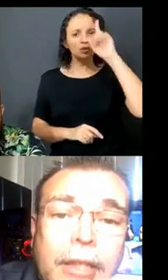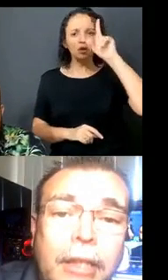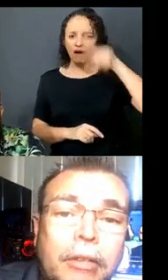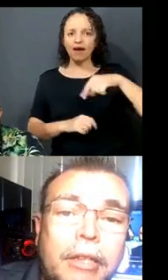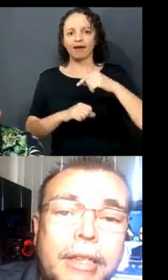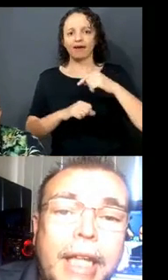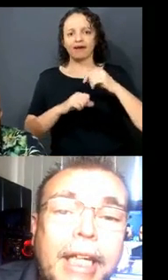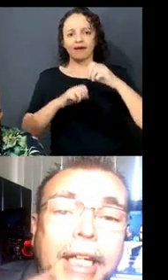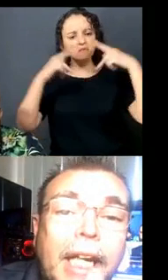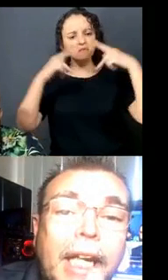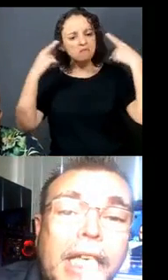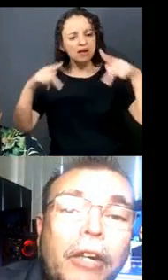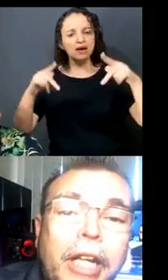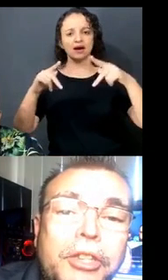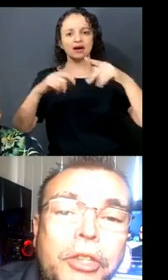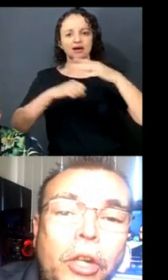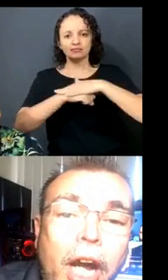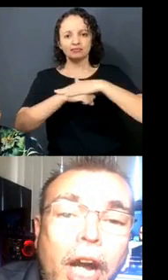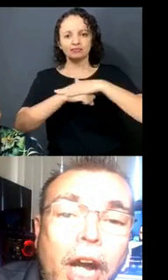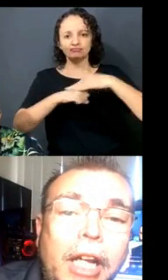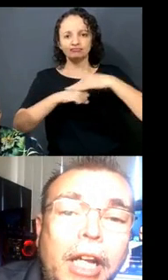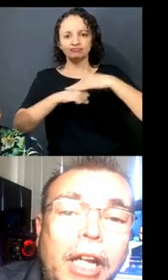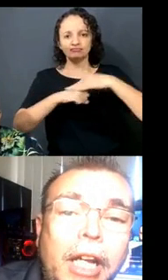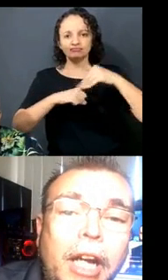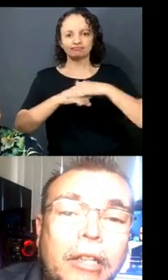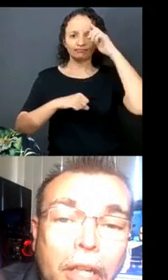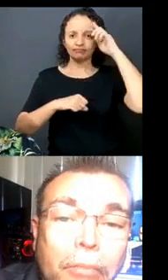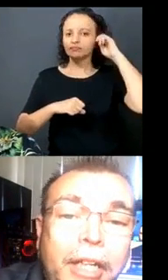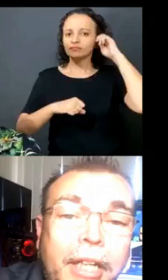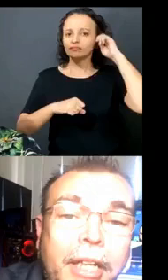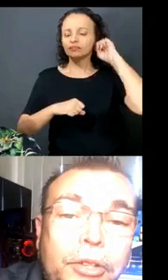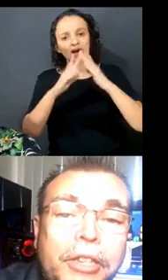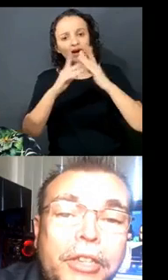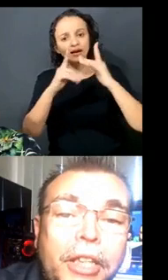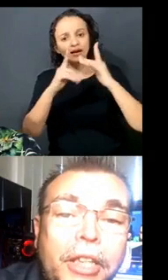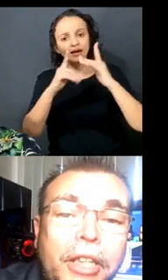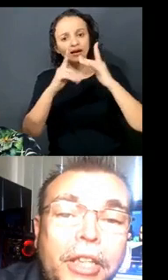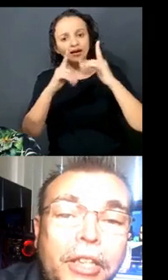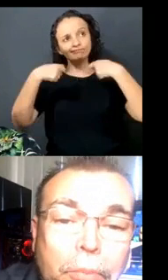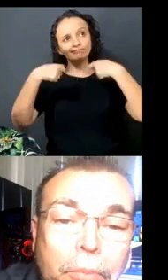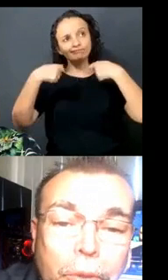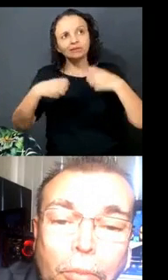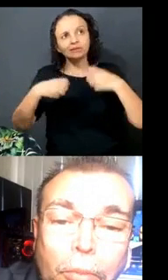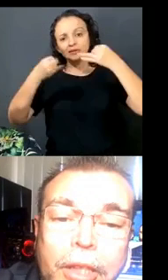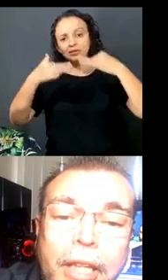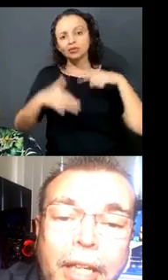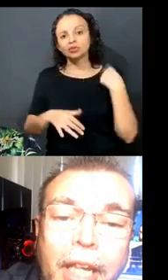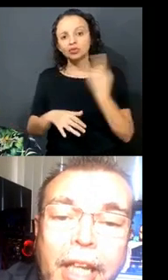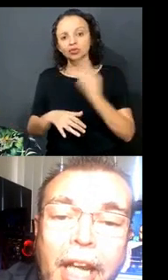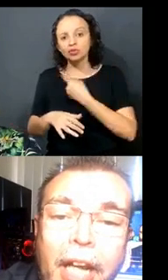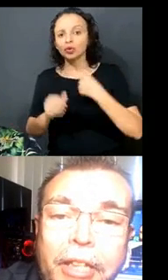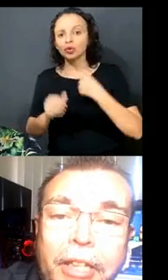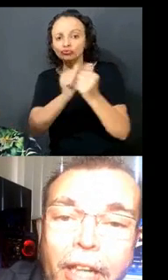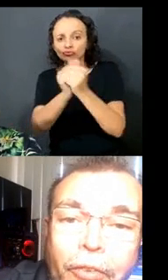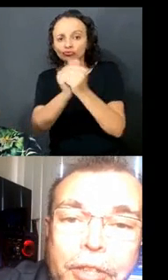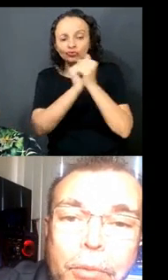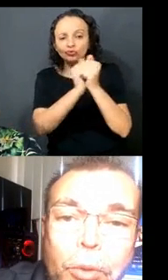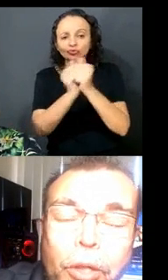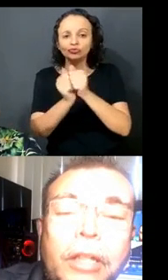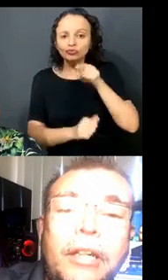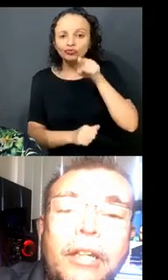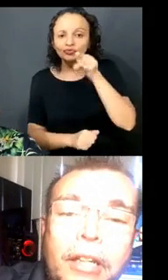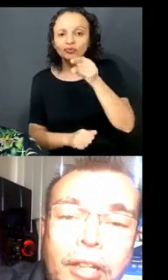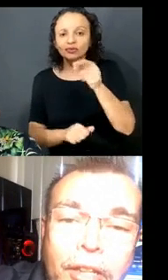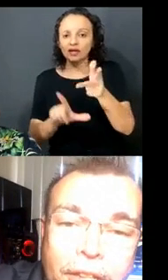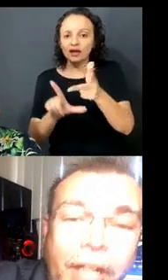agora é essa, da igreja falar assim, olha, nós estamos aqui junto com você, nós estamos orando por todo mundo que está